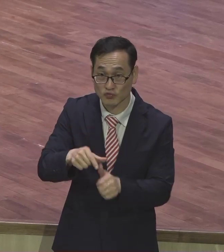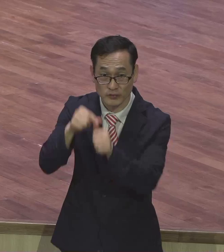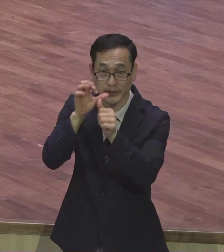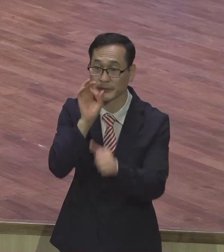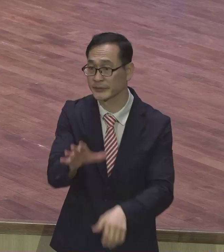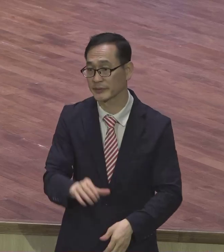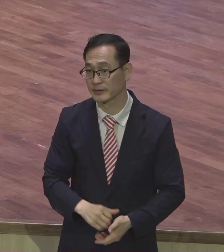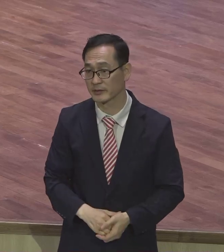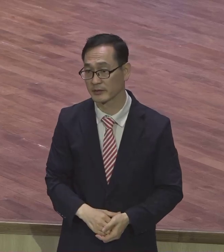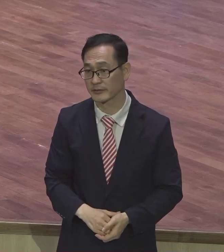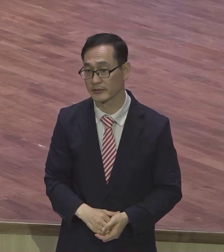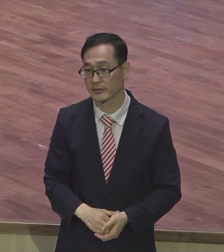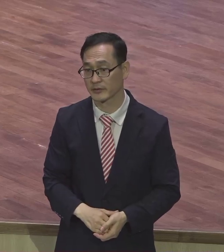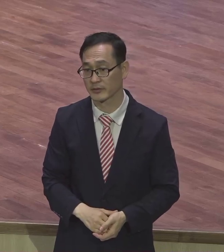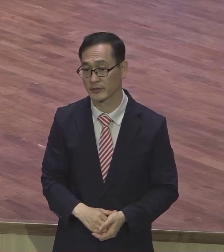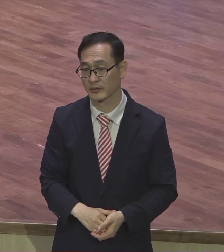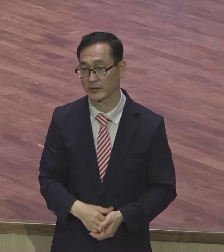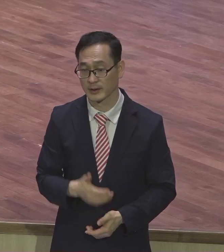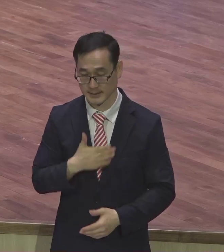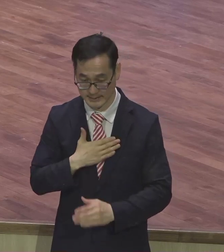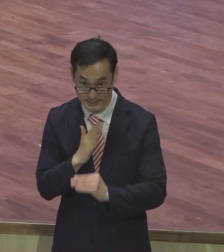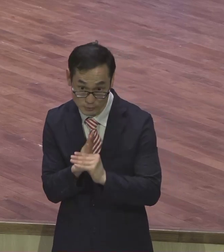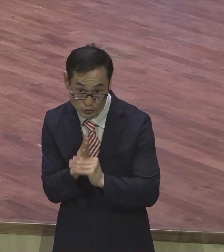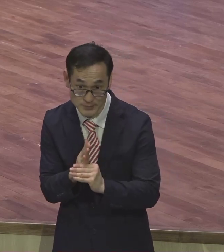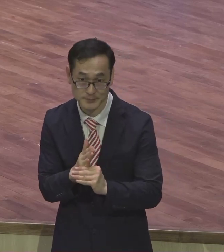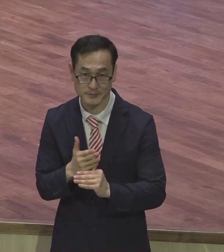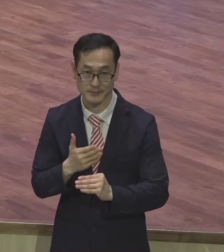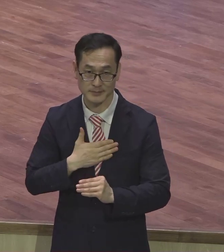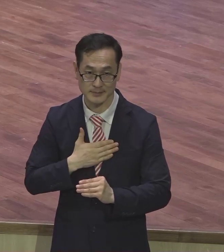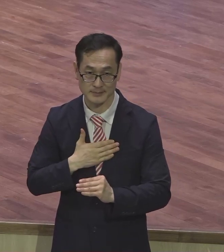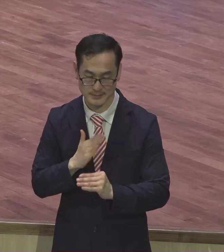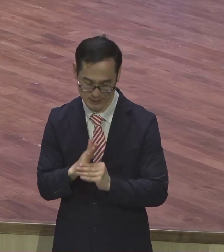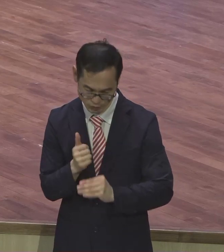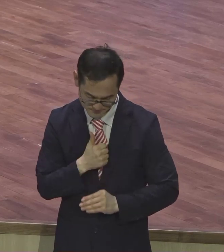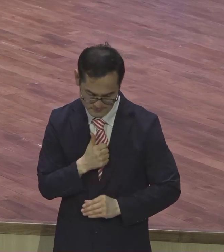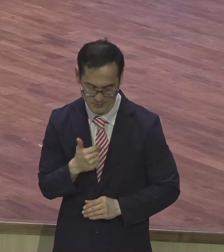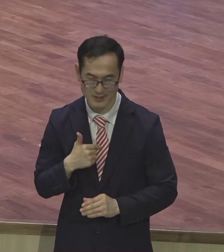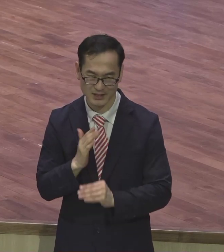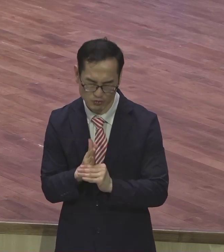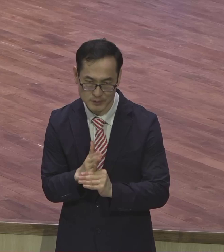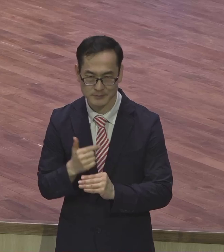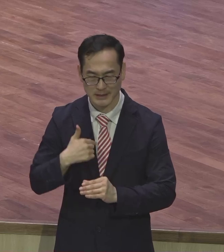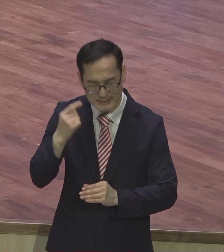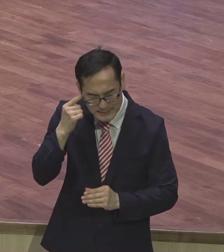바벨탑이 내 중심 내 고집 내 자존심 내 생각